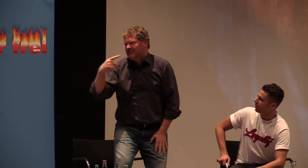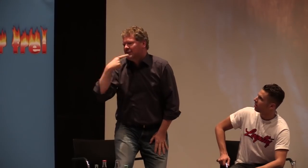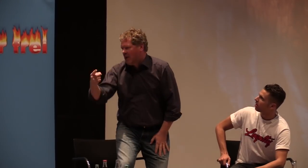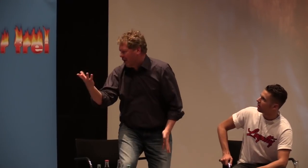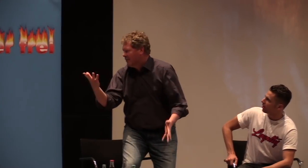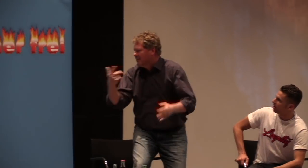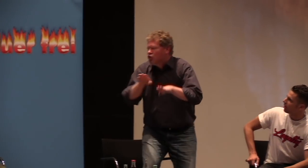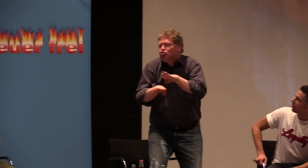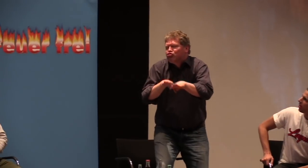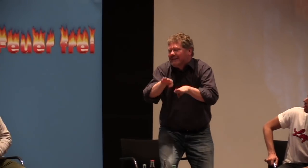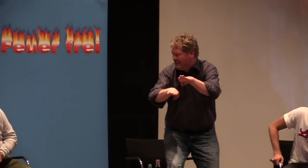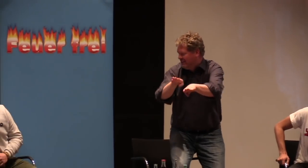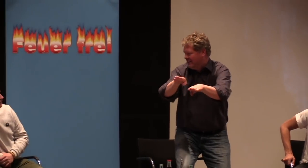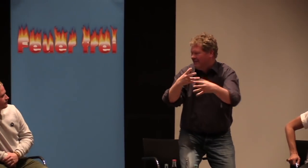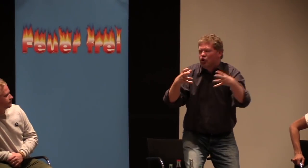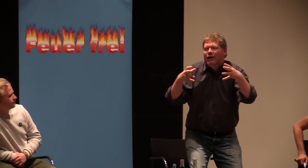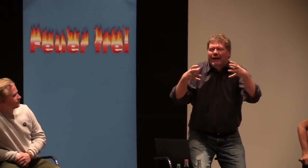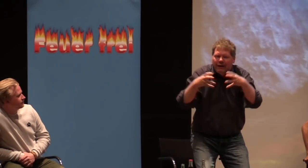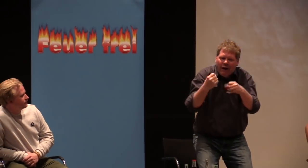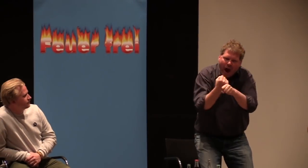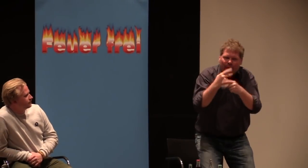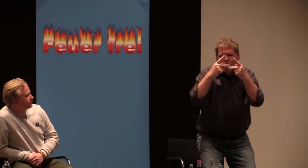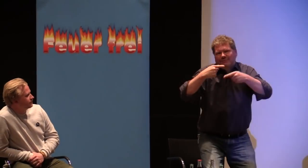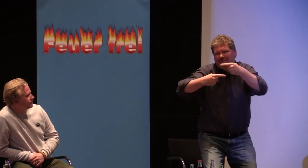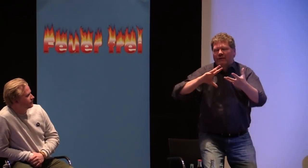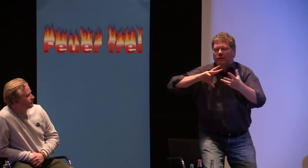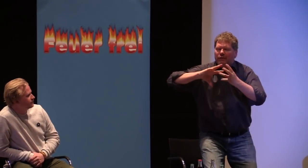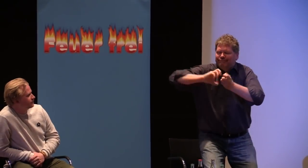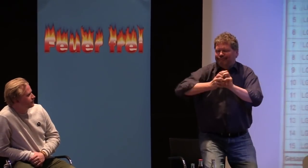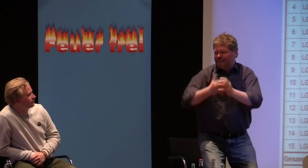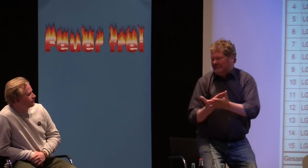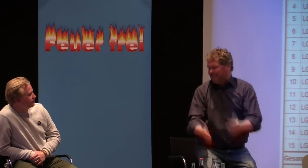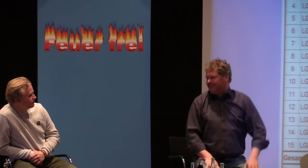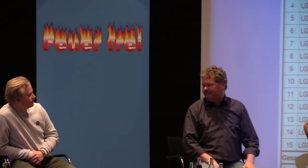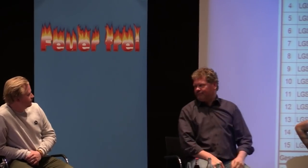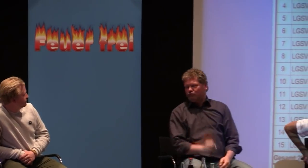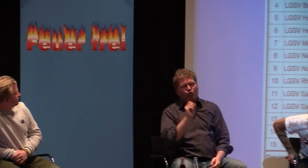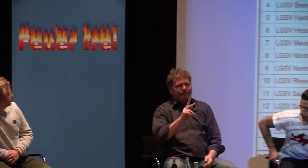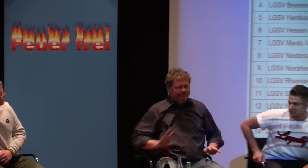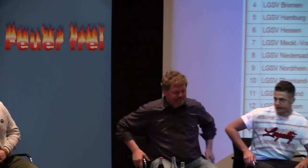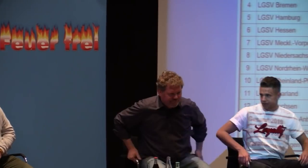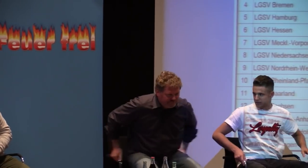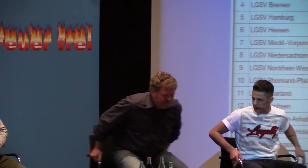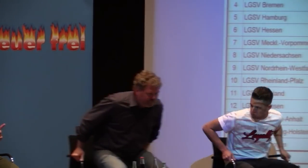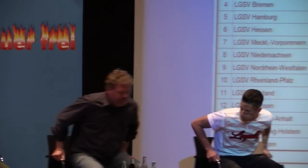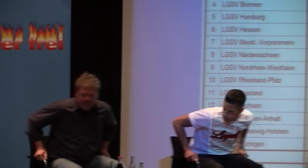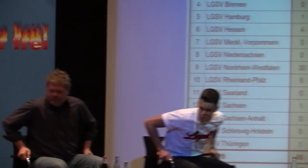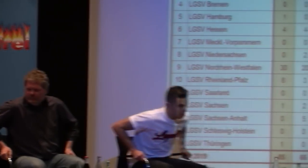Die Deutsche Gehörlosenjugend, die gehen ja langsam auch mit dem Deutschen Gehörlosenbund gemeinsam aufeinander